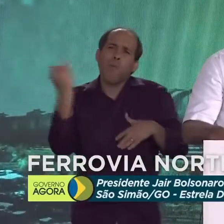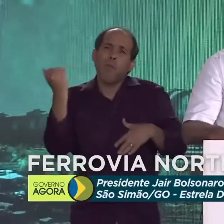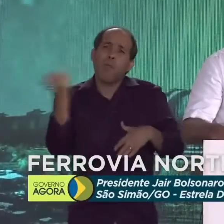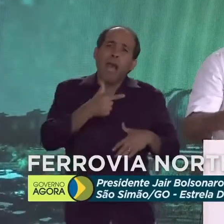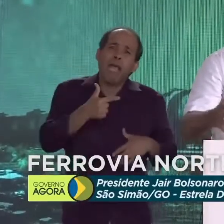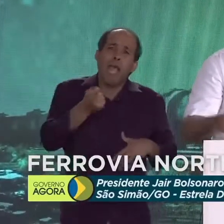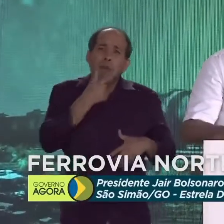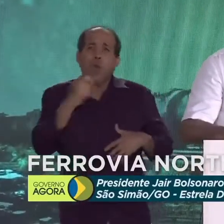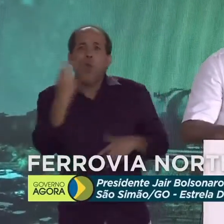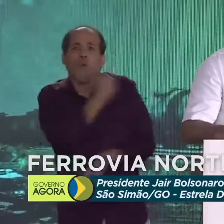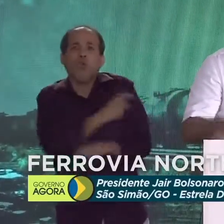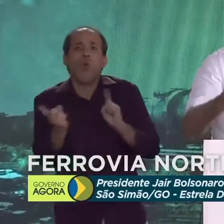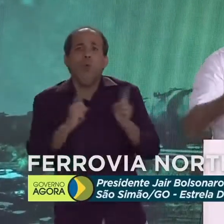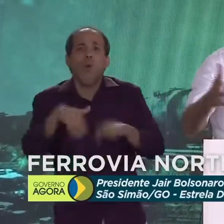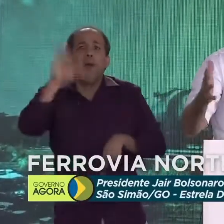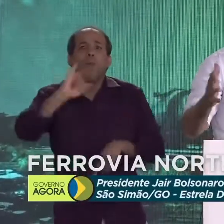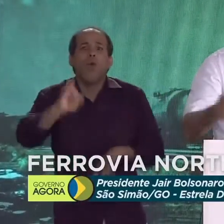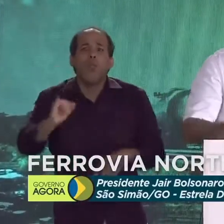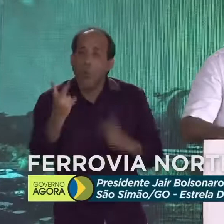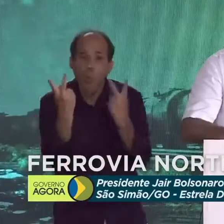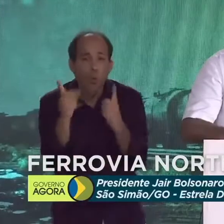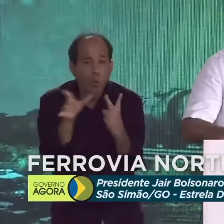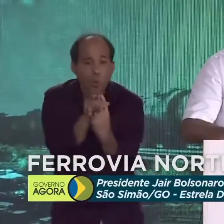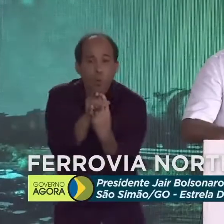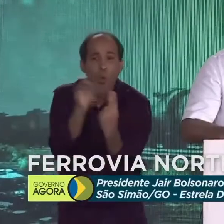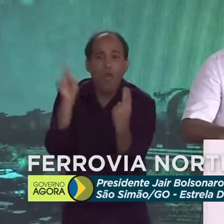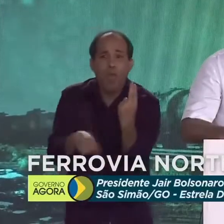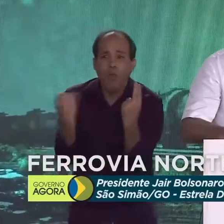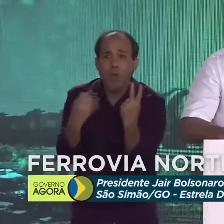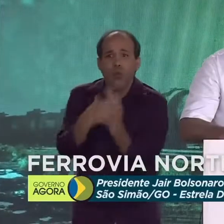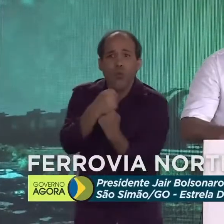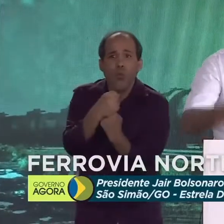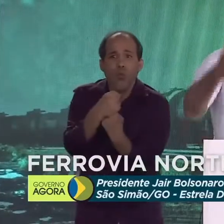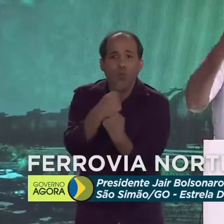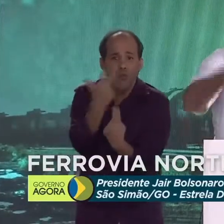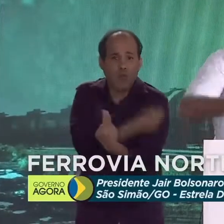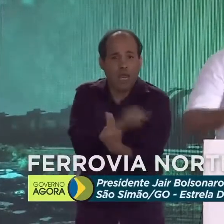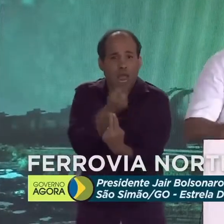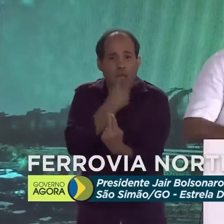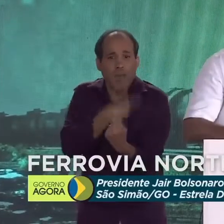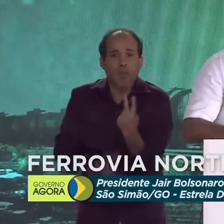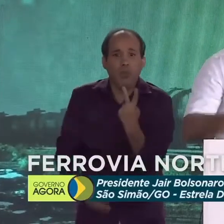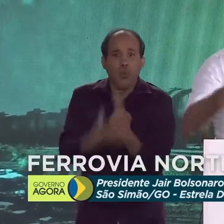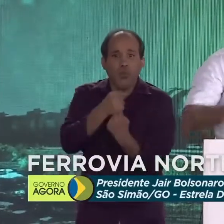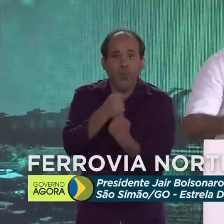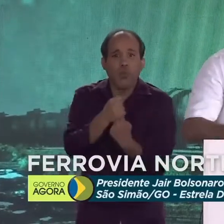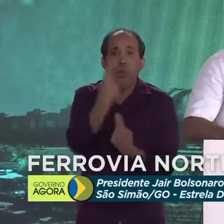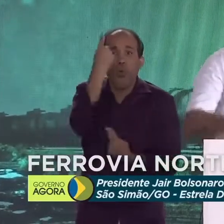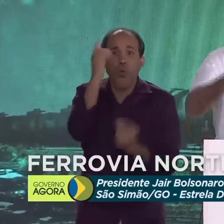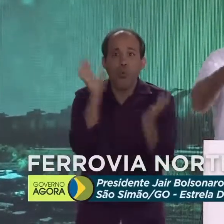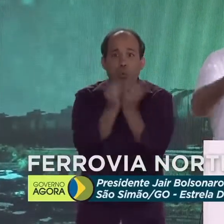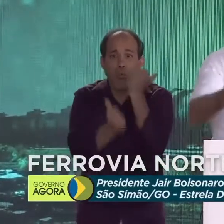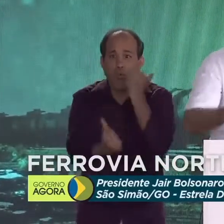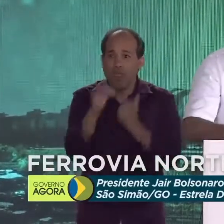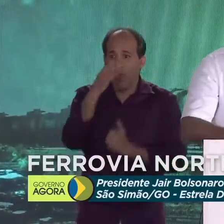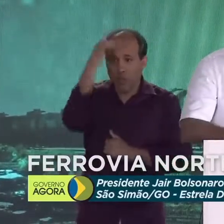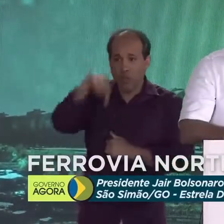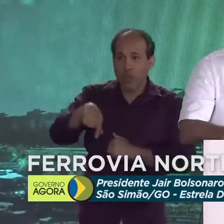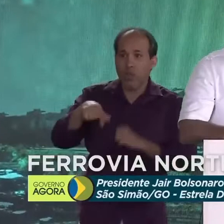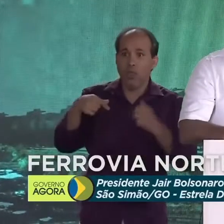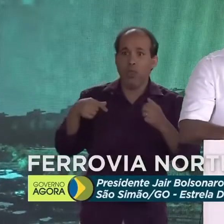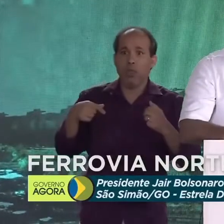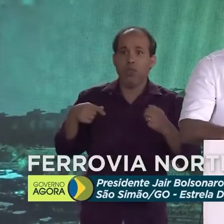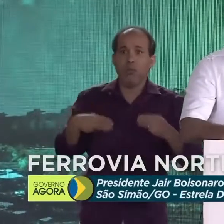ou o remédio? Os dois são importantes. Por que não se fala em remédio? Depois da manhã, uma delegação nossa, com 10 pessoas, vai para